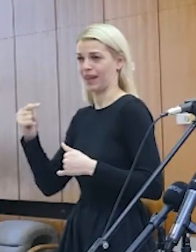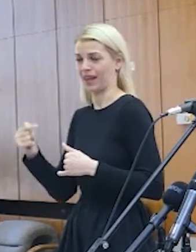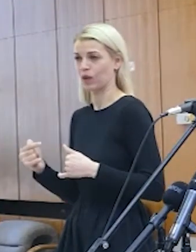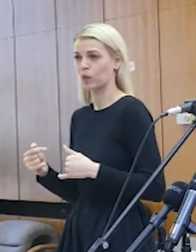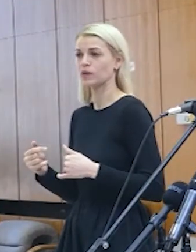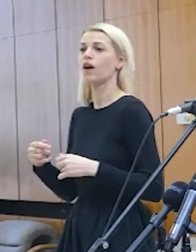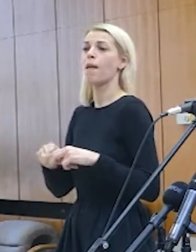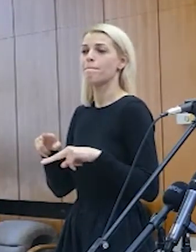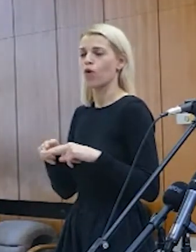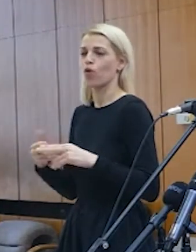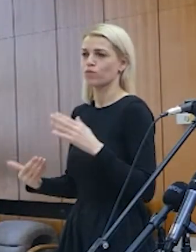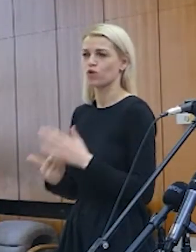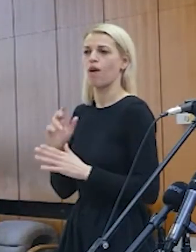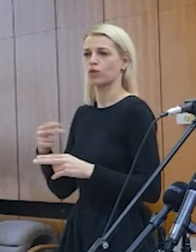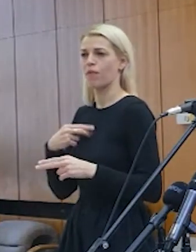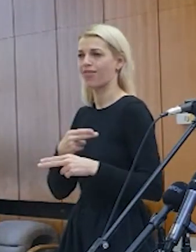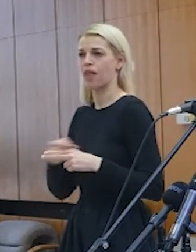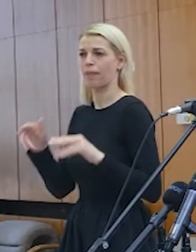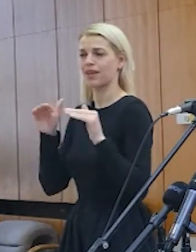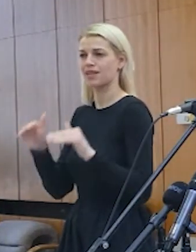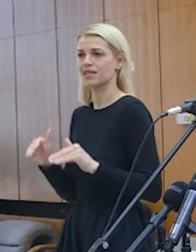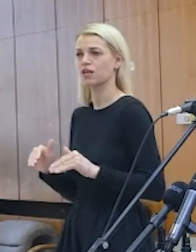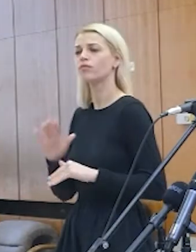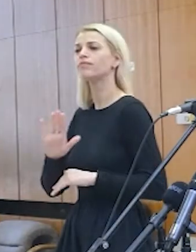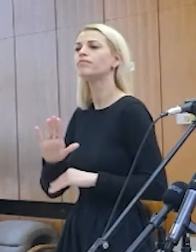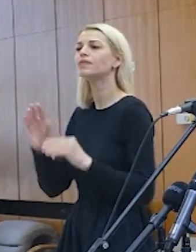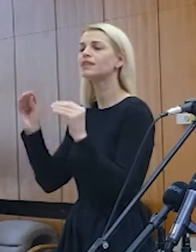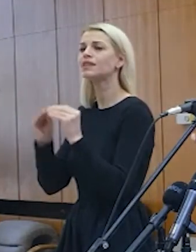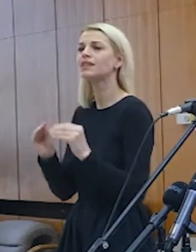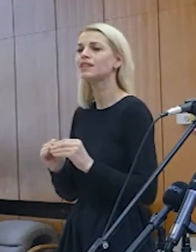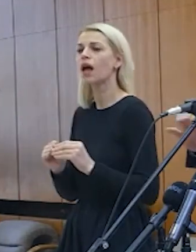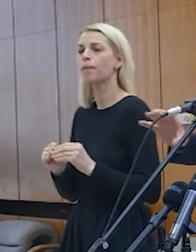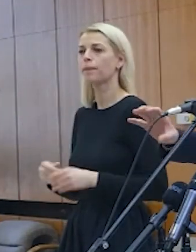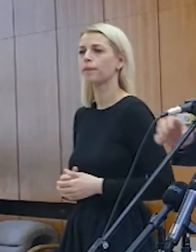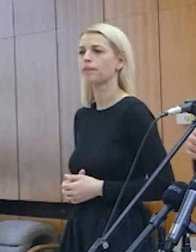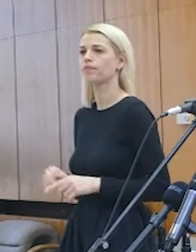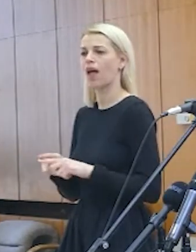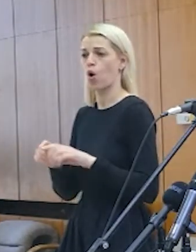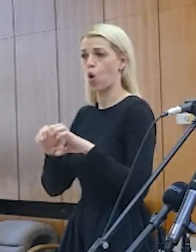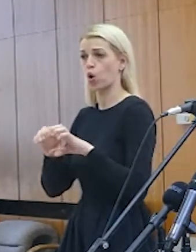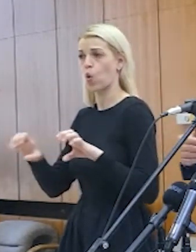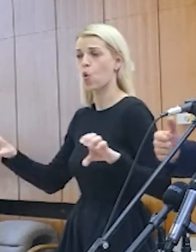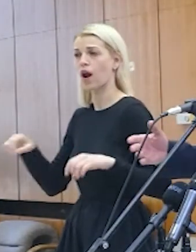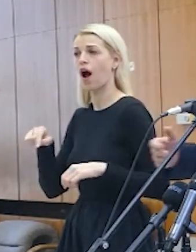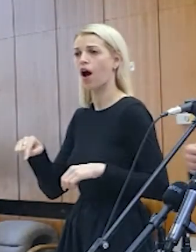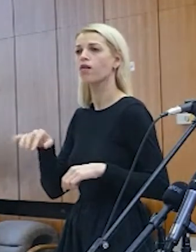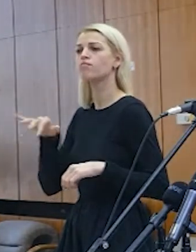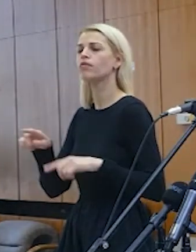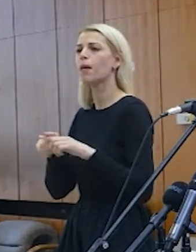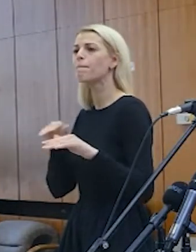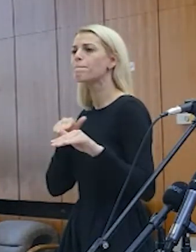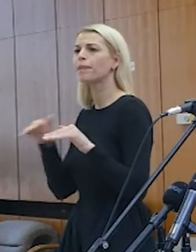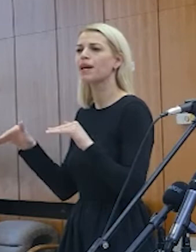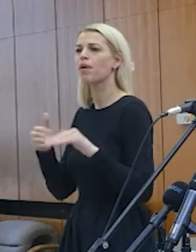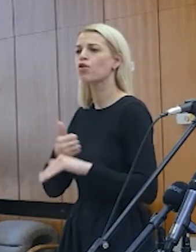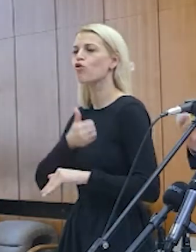začneme plniť. Tá pointa tých zásobníkov je taká, že rúra je dimenzovaná na priemernú ročnú